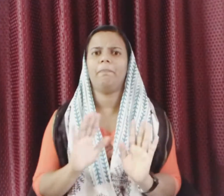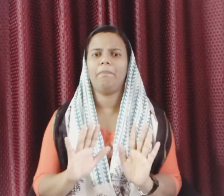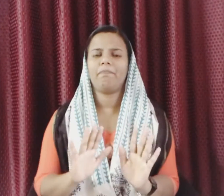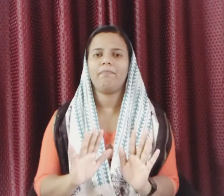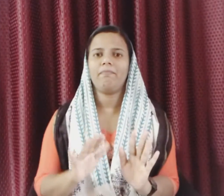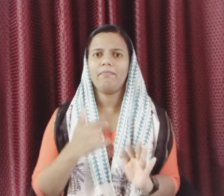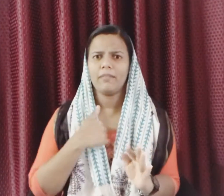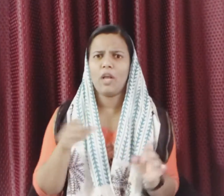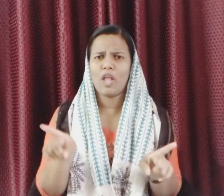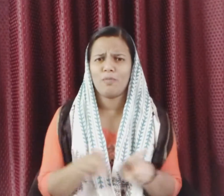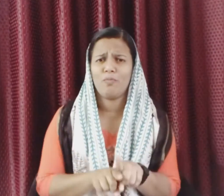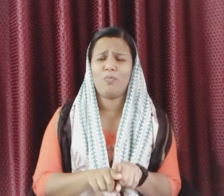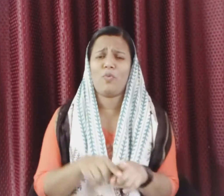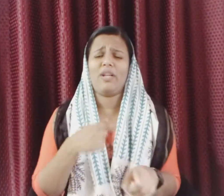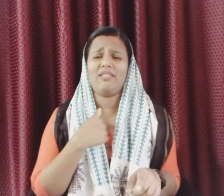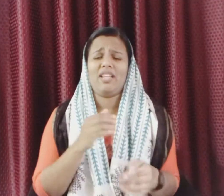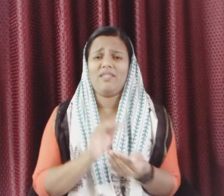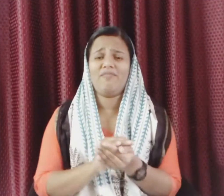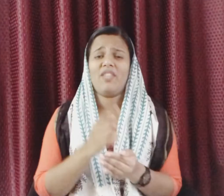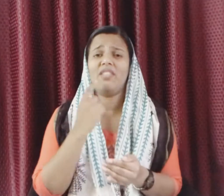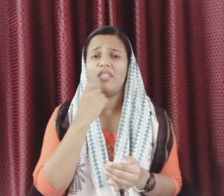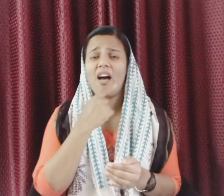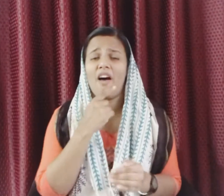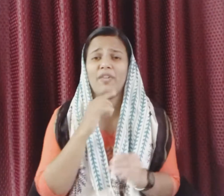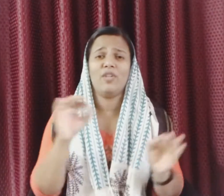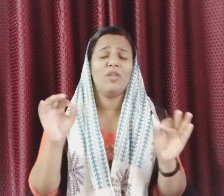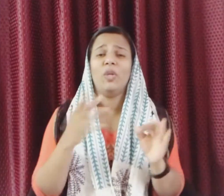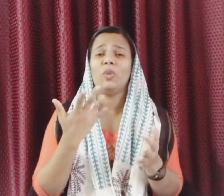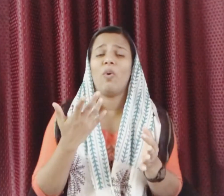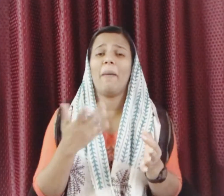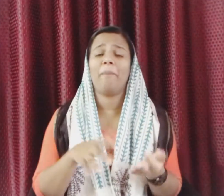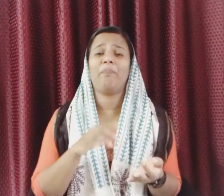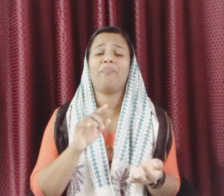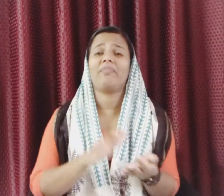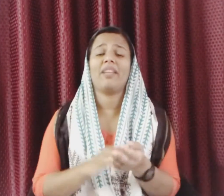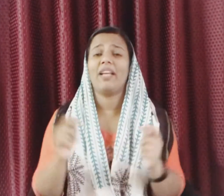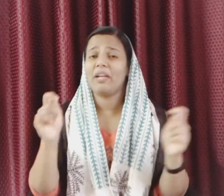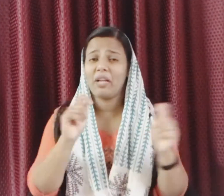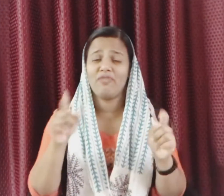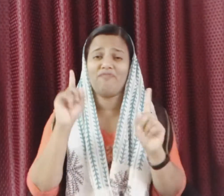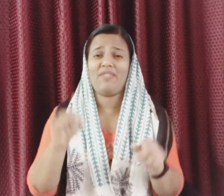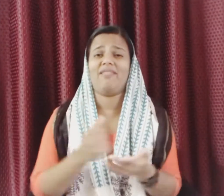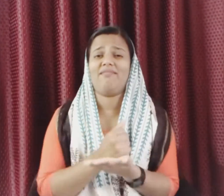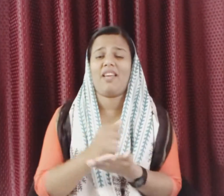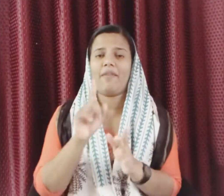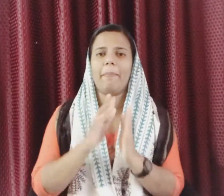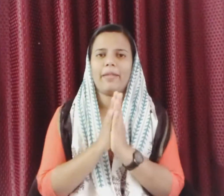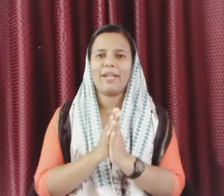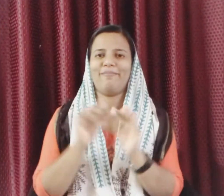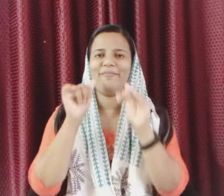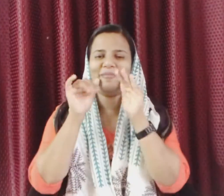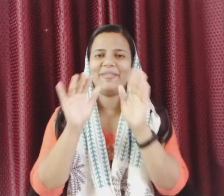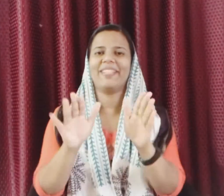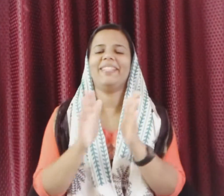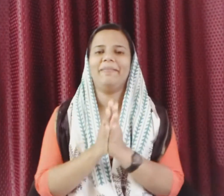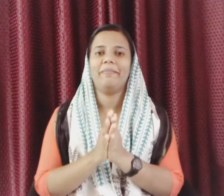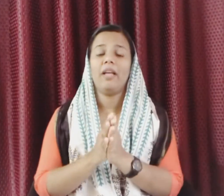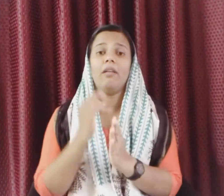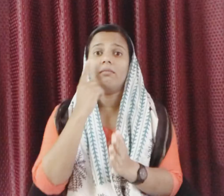ഈ പറഞ്ഞ വാക്കനുസരിച്ച് ജീവിപ്പാൻ എൻ്റെ നാവിനെ ഒന്ന് കൺട്രോൾ ചെയ്ത് കൊള്ളണമേ എന്ന് പരിശുദ്ധാത്മാവിനോട് പറയണം കേട്ടോ. കർത്താവ് നിങ്ങളെ അനുഗ്രഹിക്കട്ടെ. അപ്പോൾ